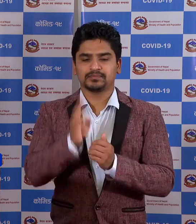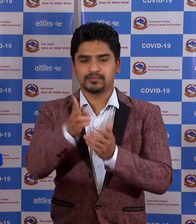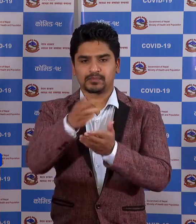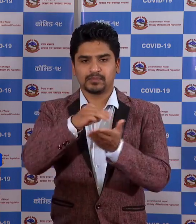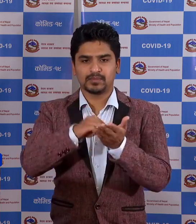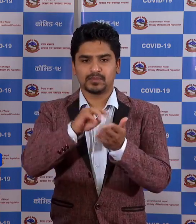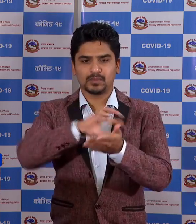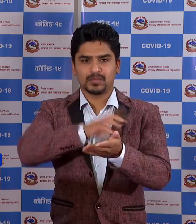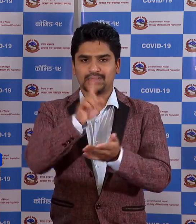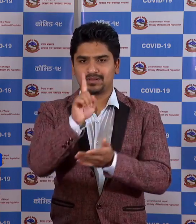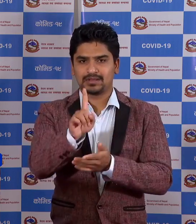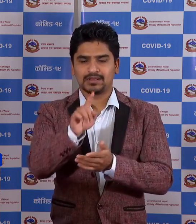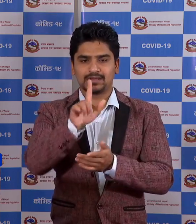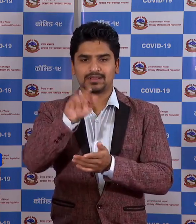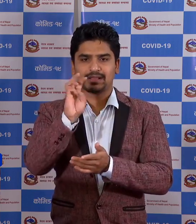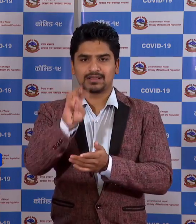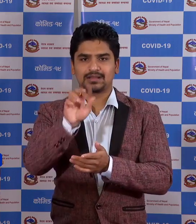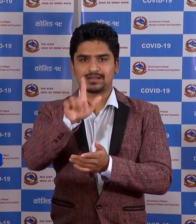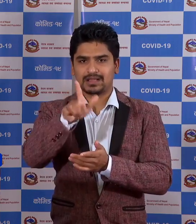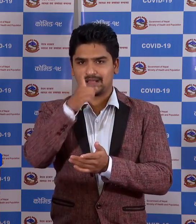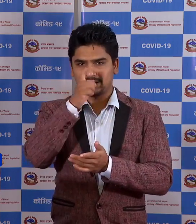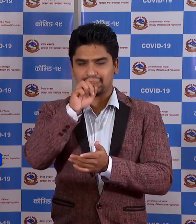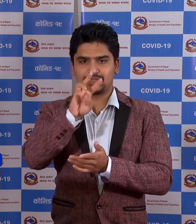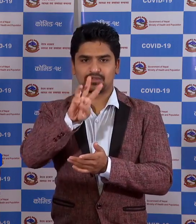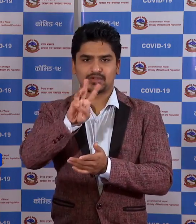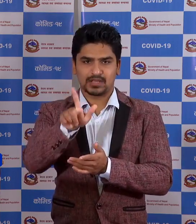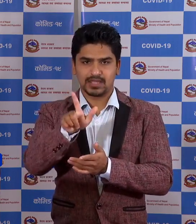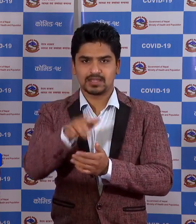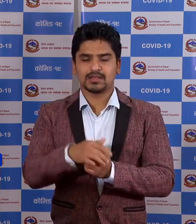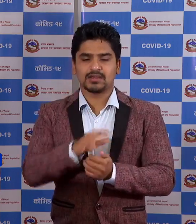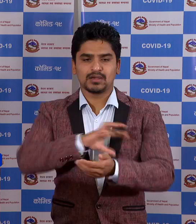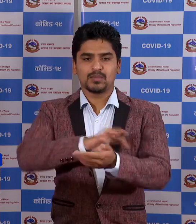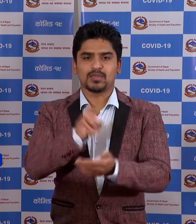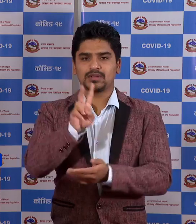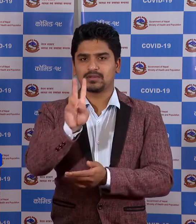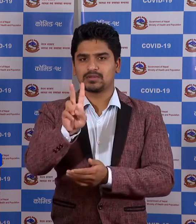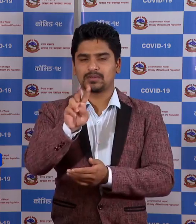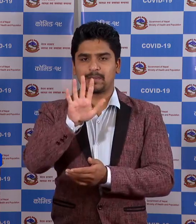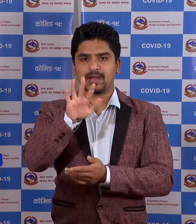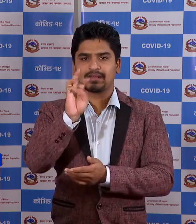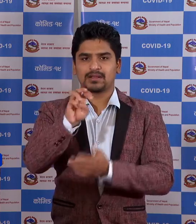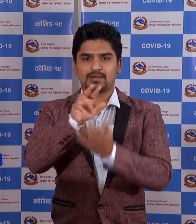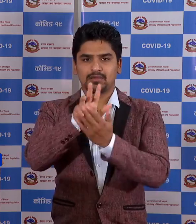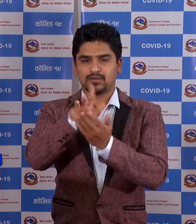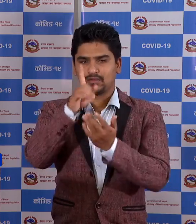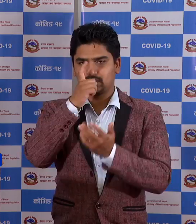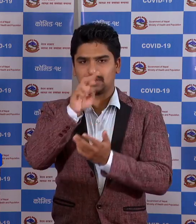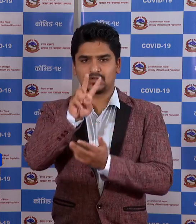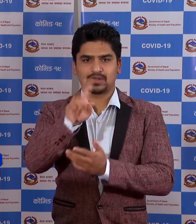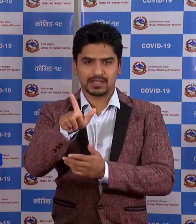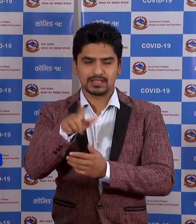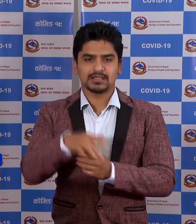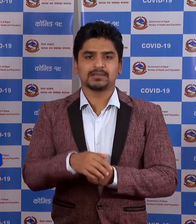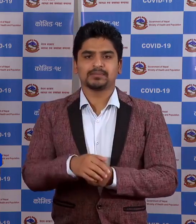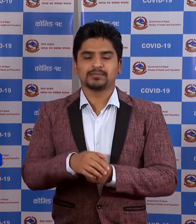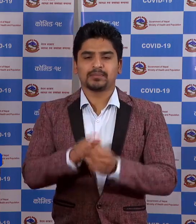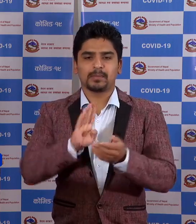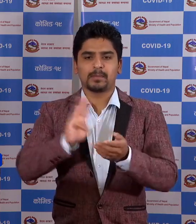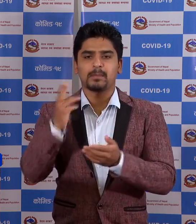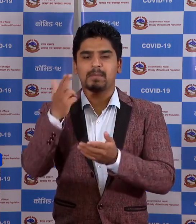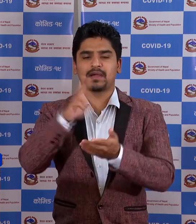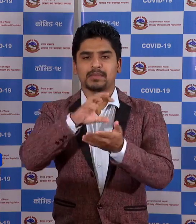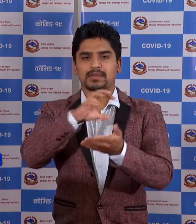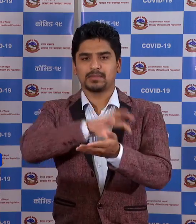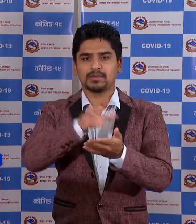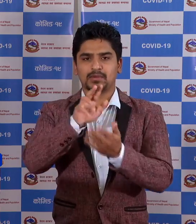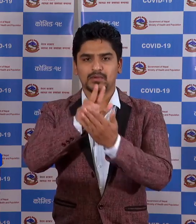जसमध्ये प्रदेश नम्बर 1 मा 7,737, प्रदेश नम्बर 2 मा 5,927, बागमती